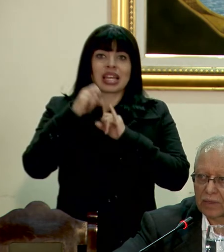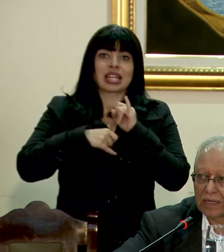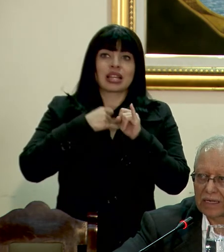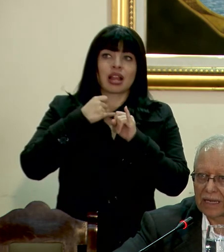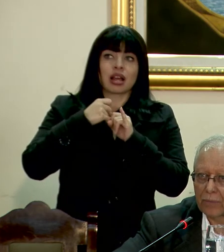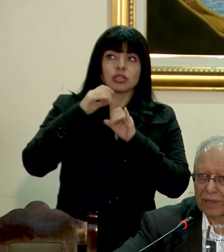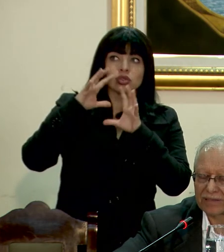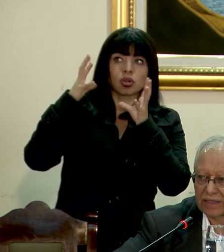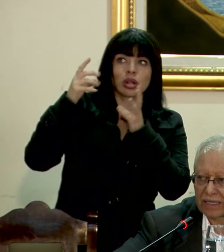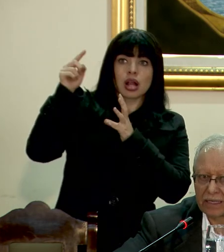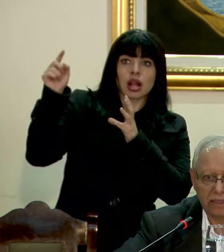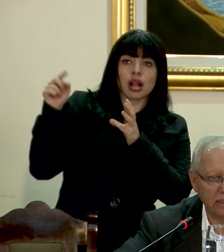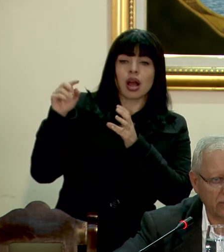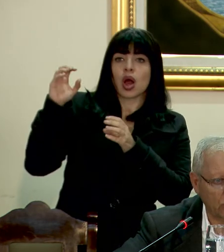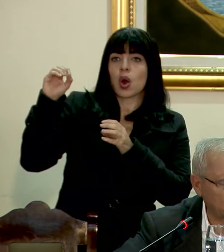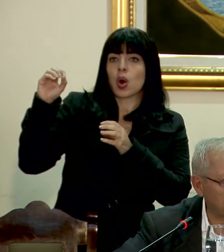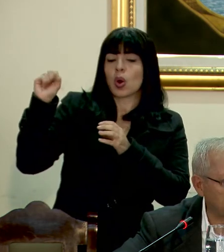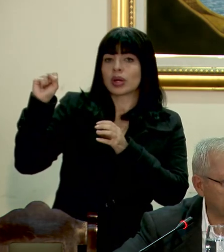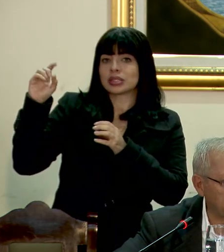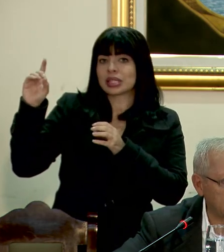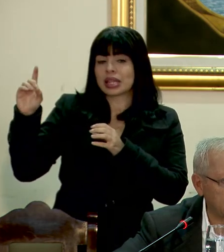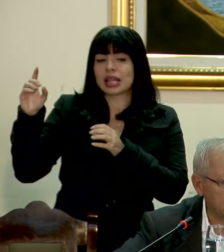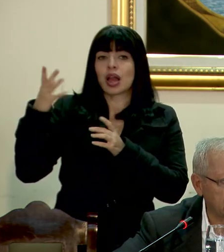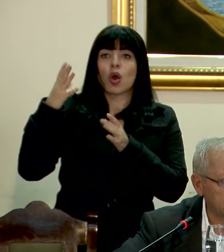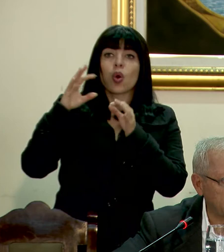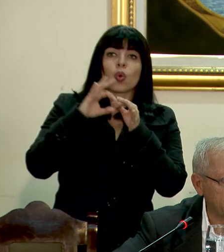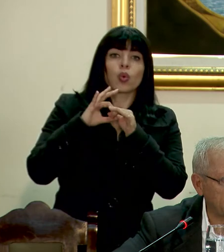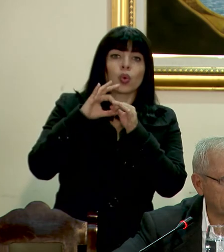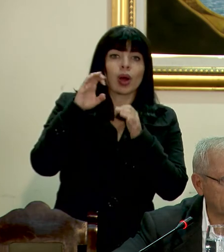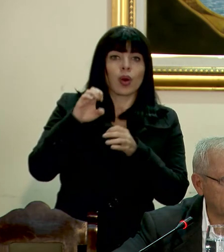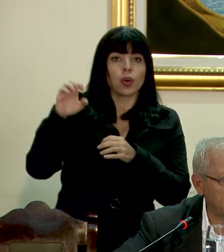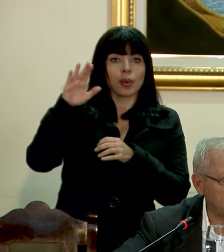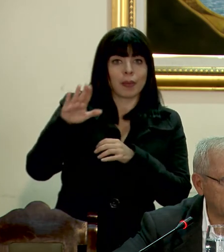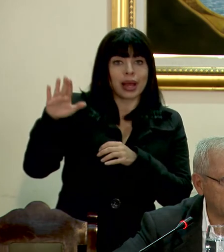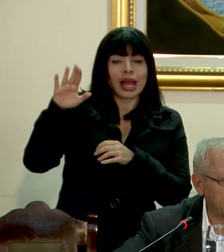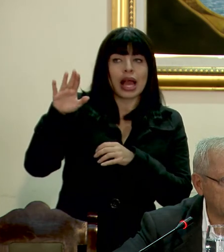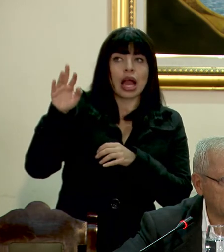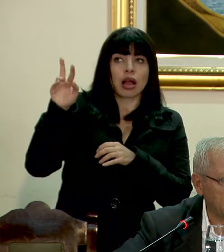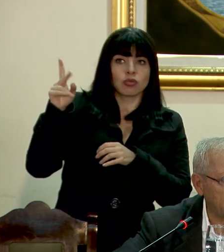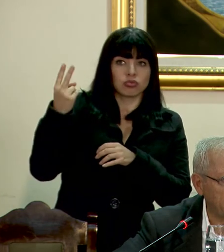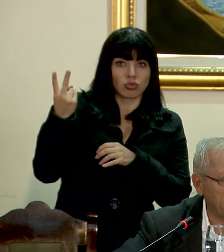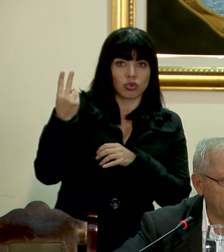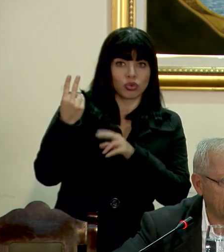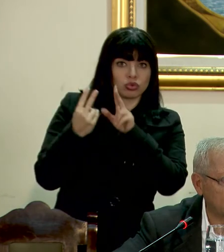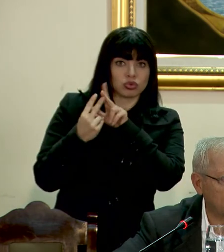momento la OECD y la Unión Europea también